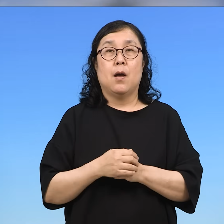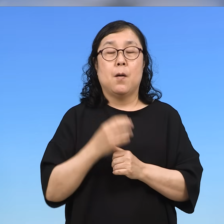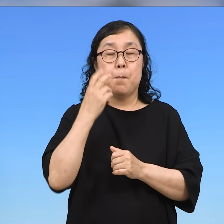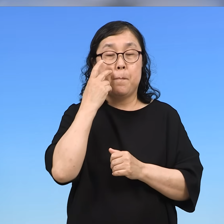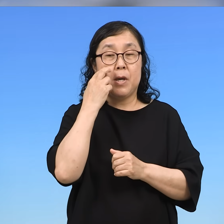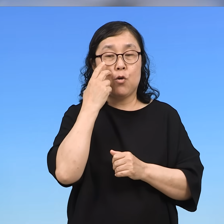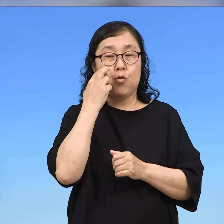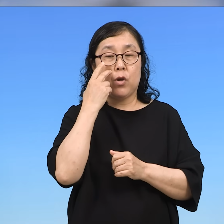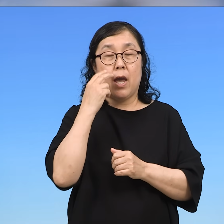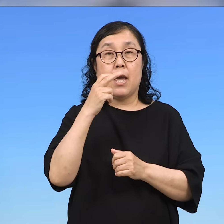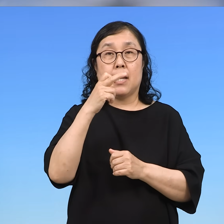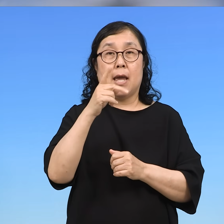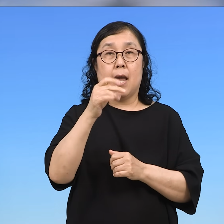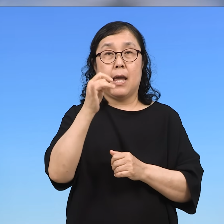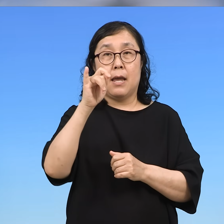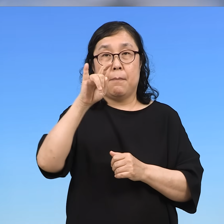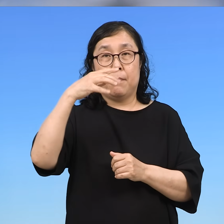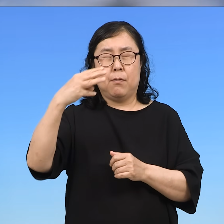TV CEO,